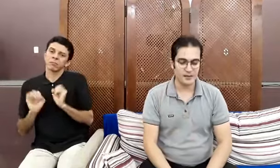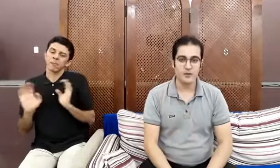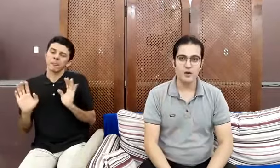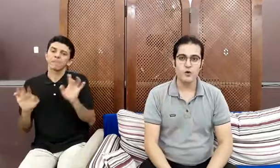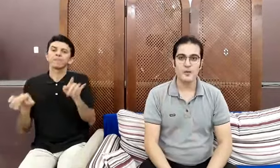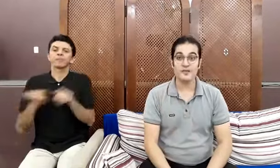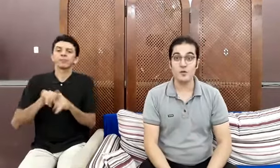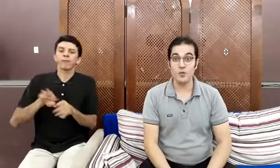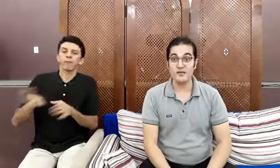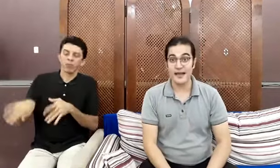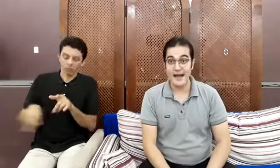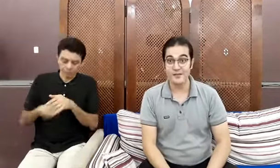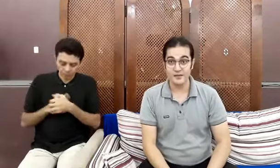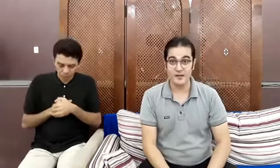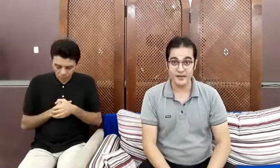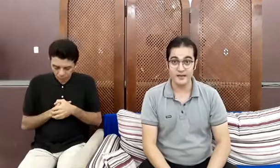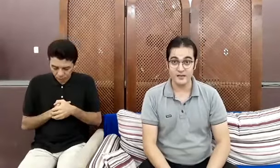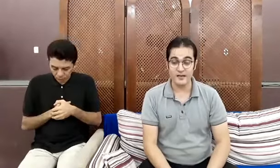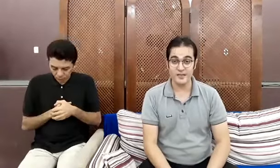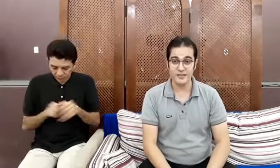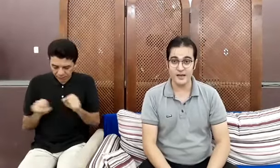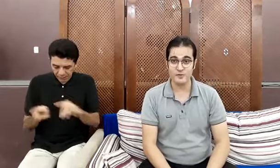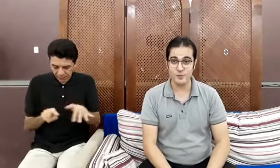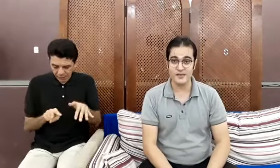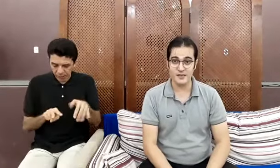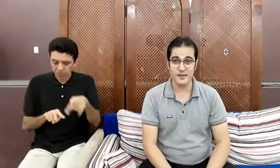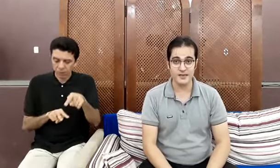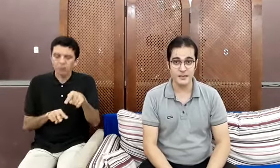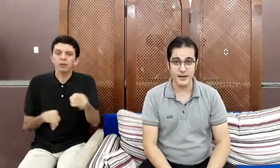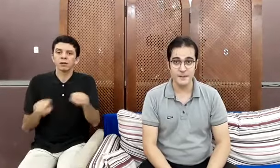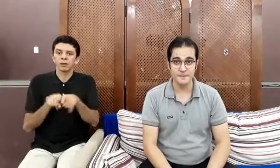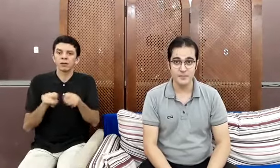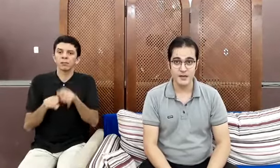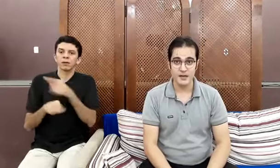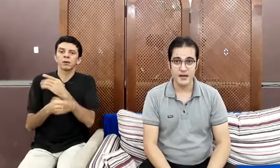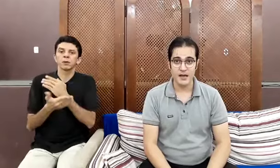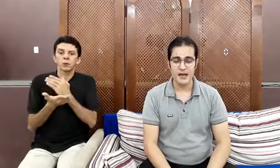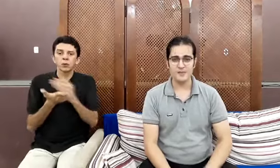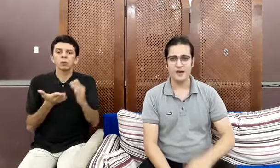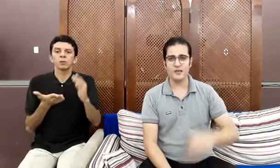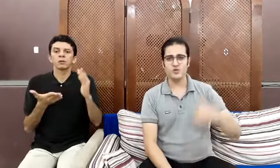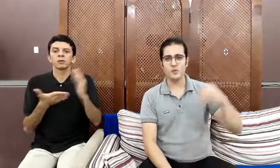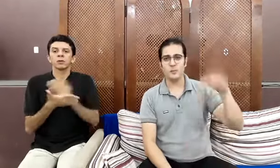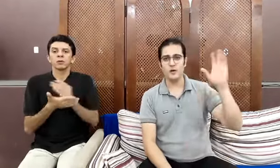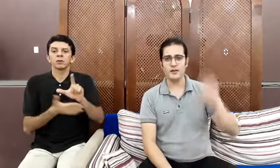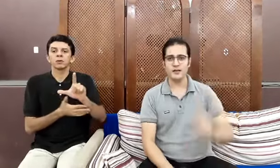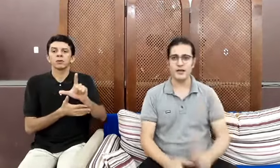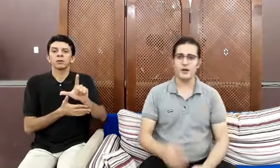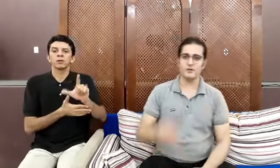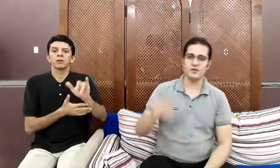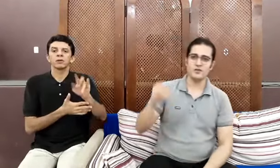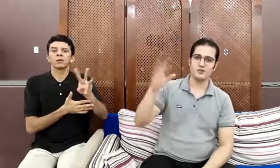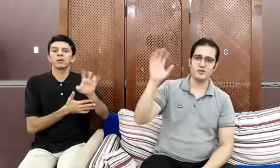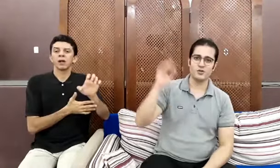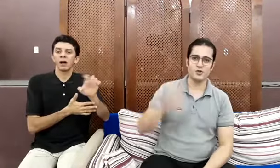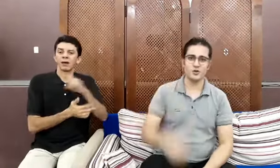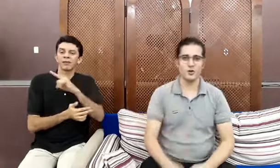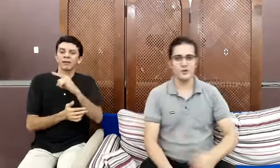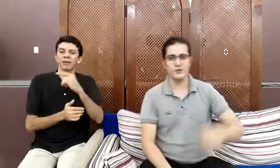semana começaram algumas lives. É interessante que as trevas começam também a trabalhar. Live lá de João Paulo e Daniel, de